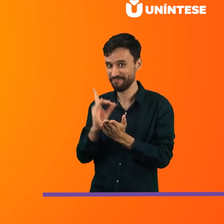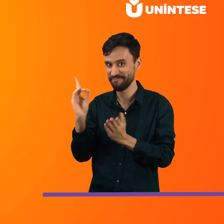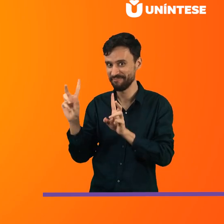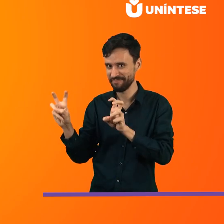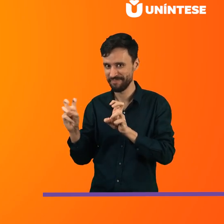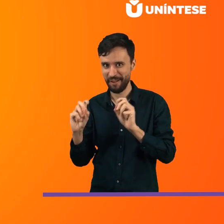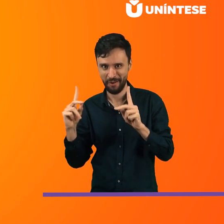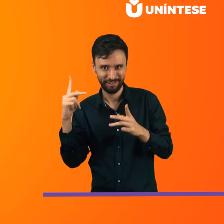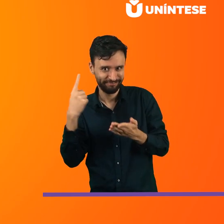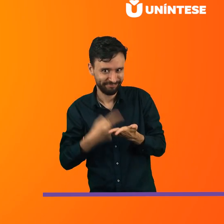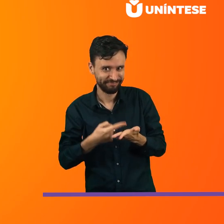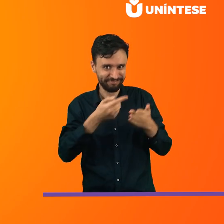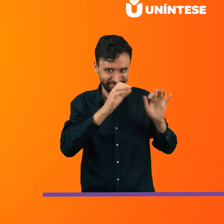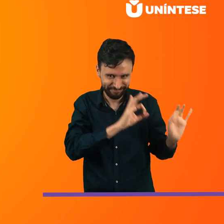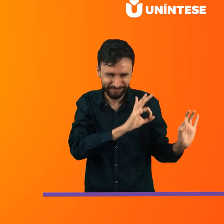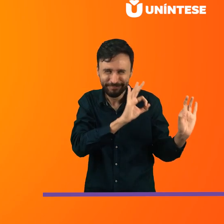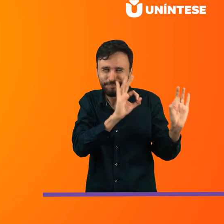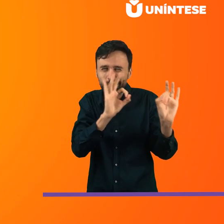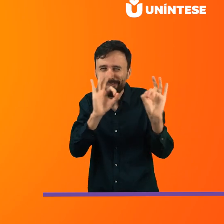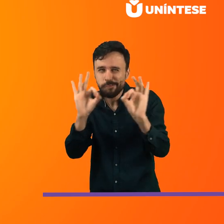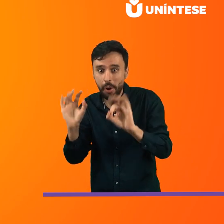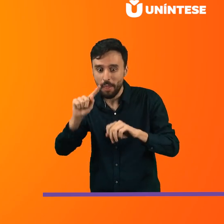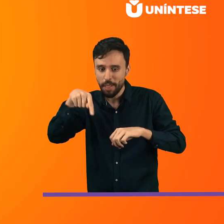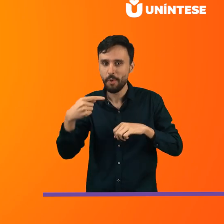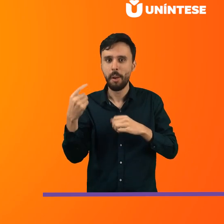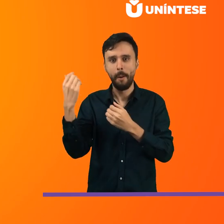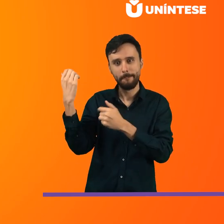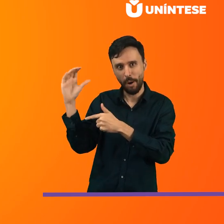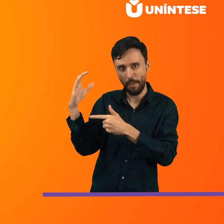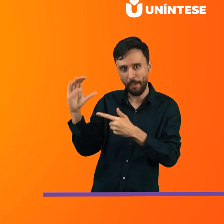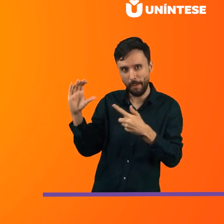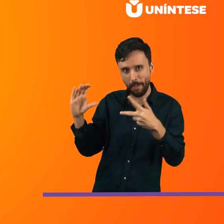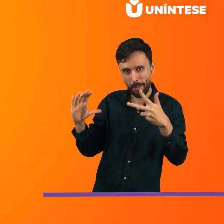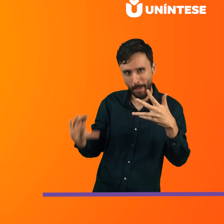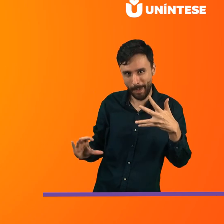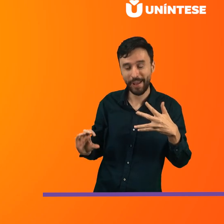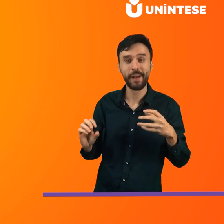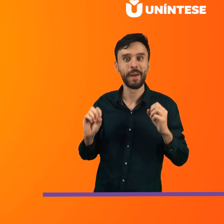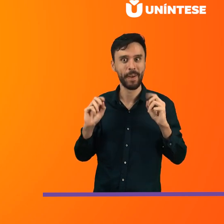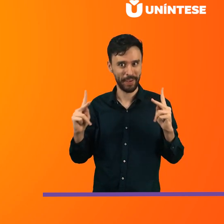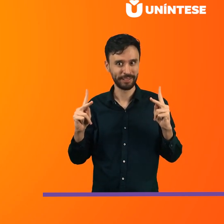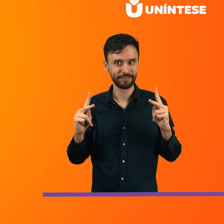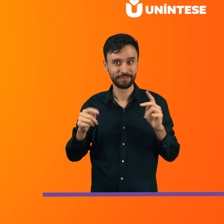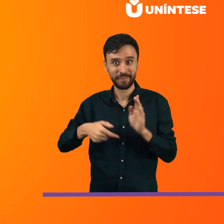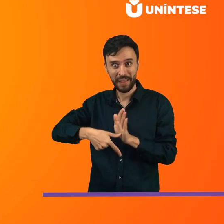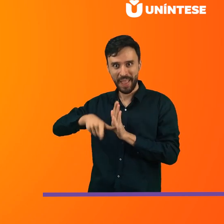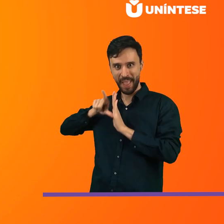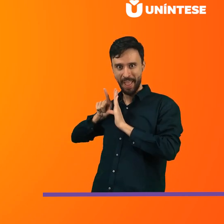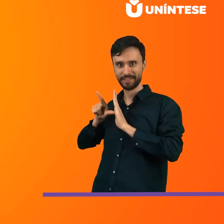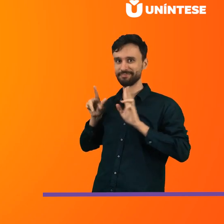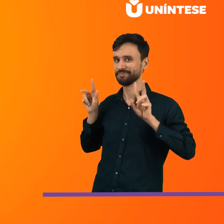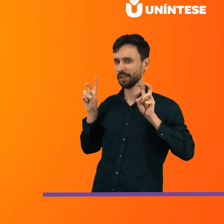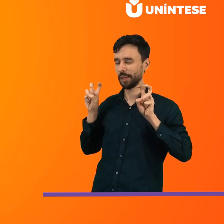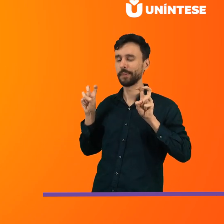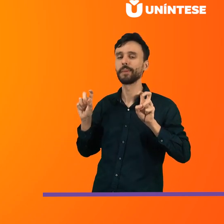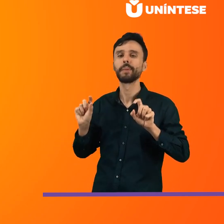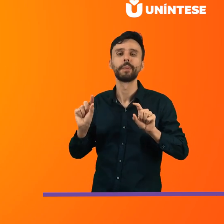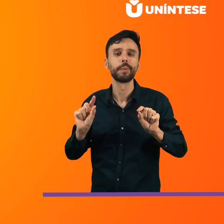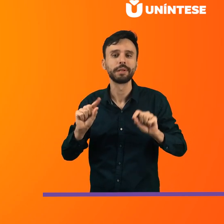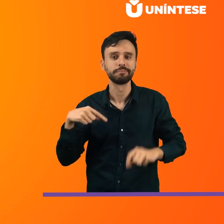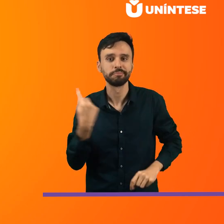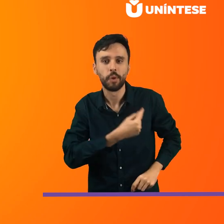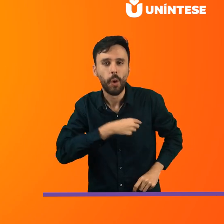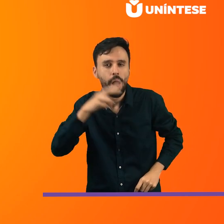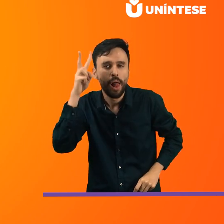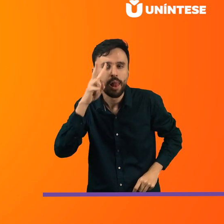outros livros, ok? Fica com a gente até o final e assiste tudo, depois comenta o que vocês acharam. Mas antes de começarmos o tema,